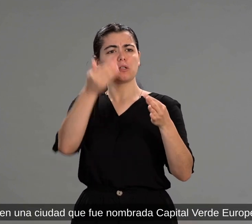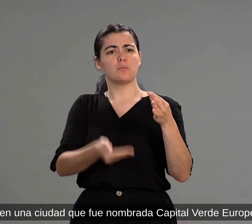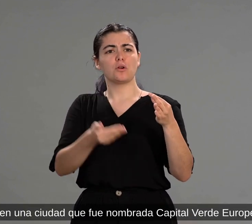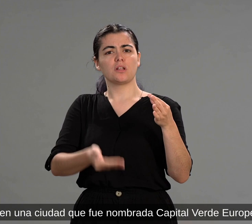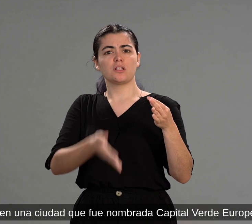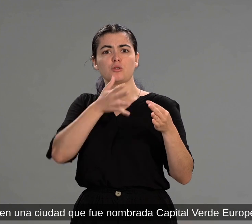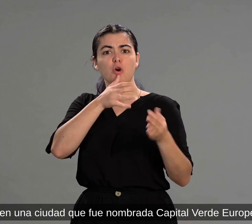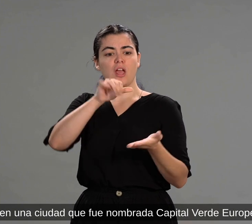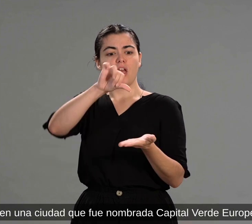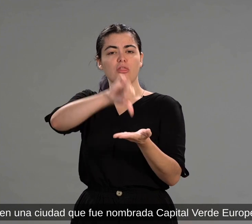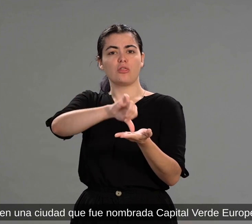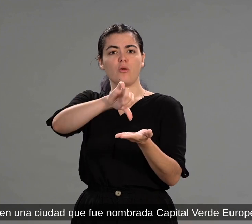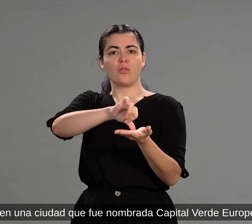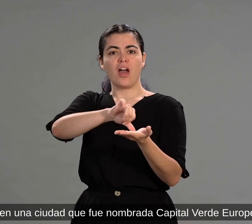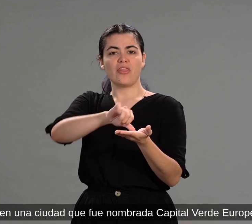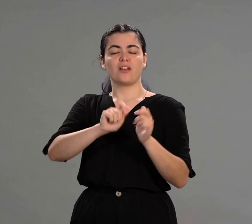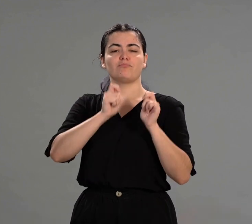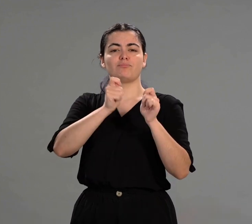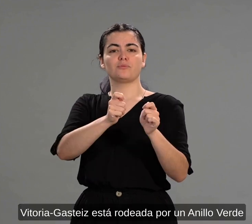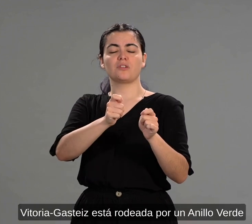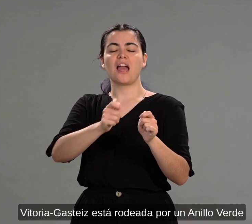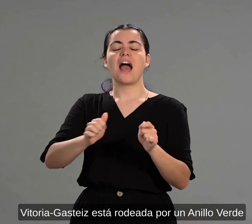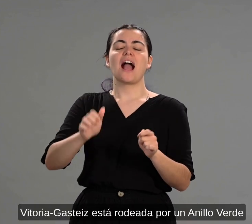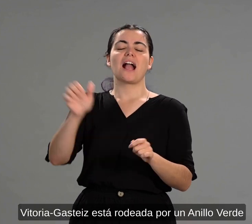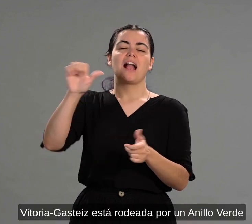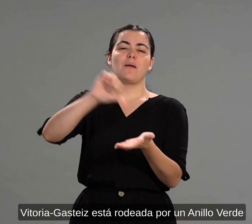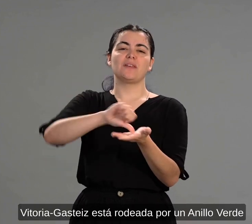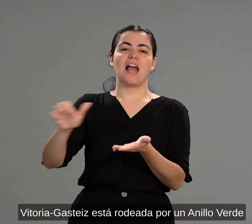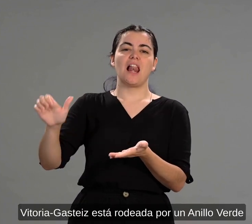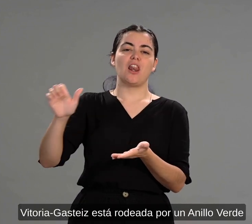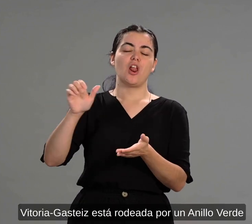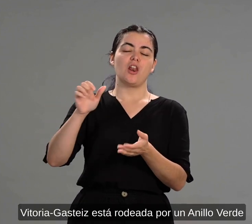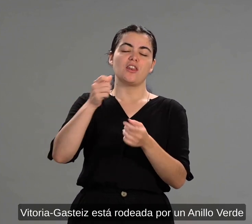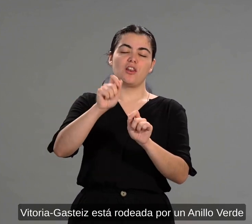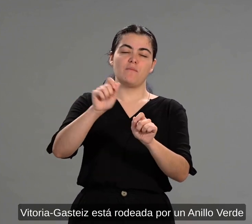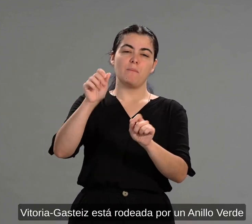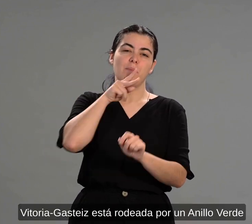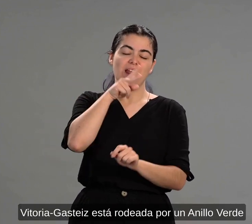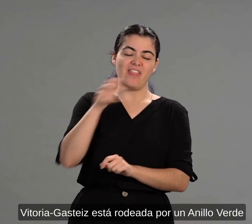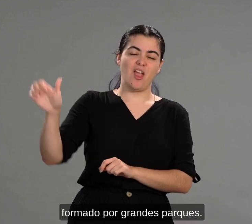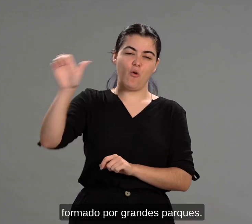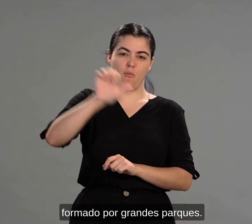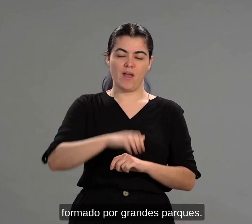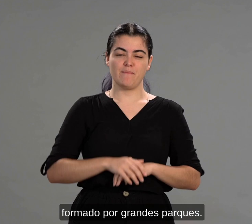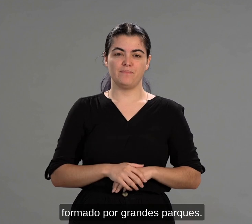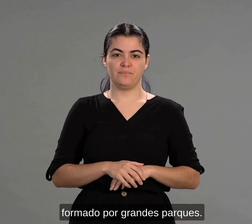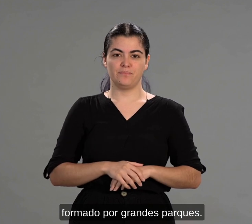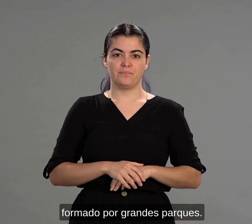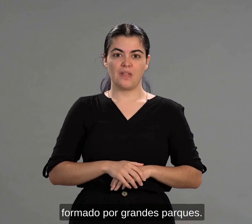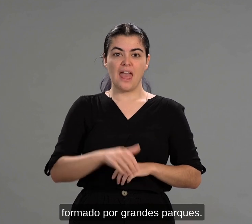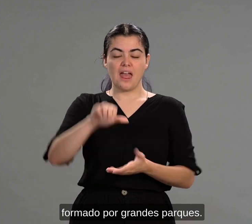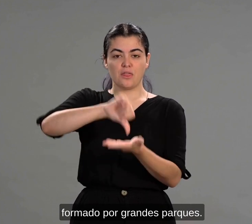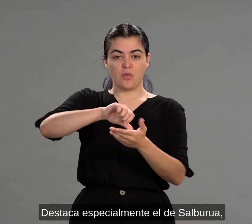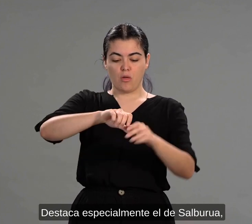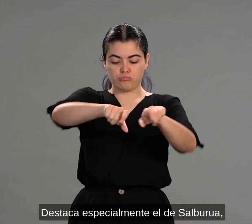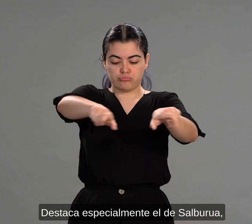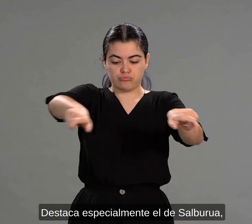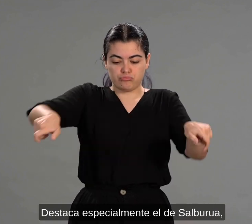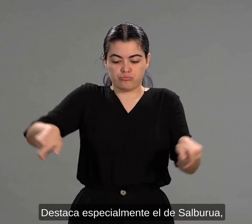nombrada capital verde europea. Vitoria-Gasteiz está rodeada por un anillo verde formado por grandes parques. Además, destaca especialmente